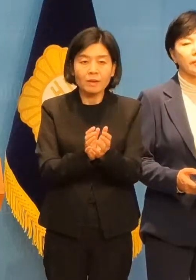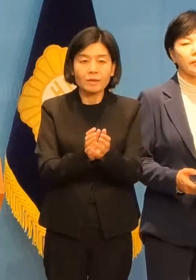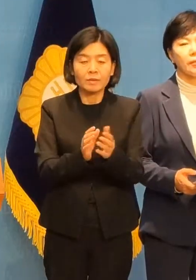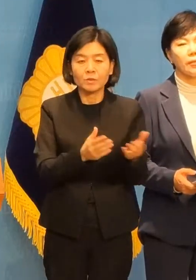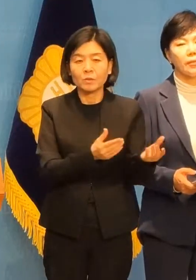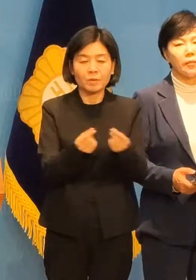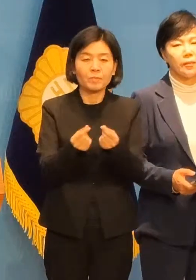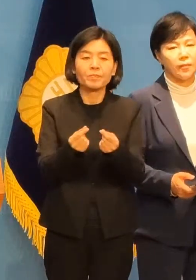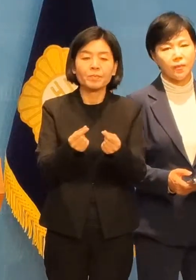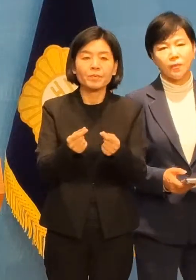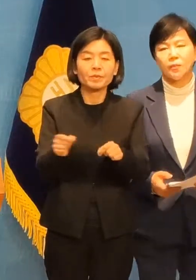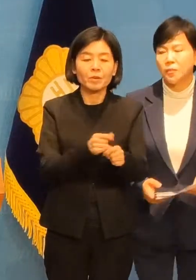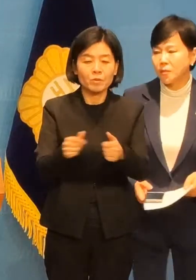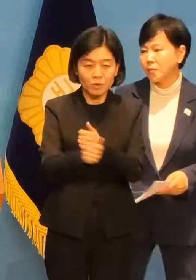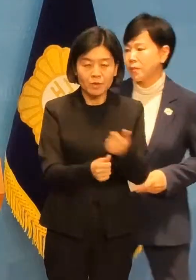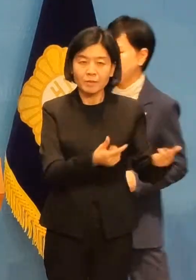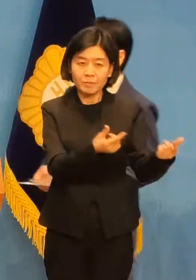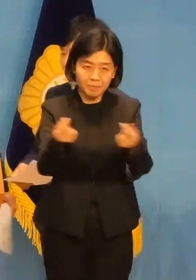일동.